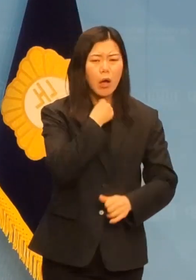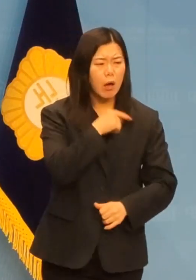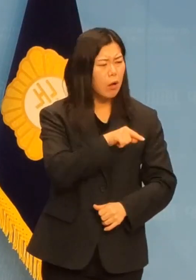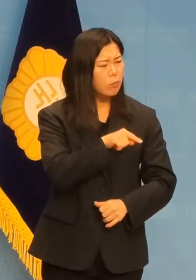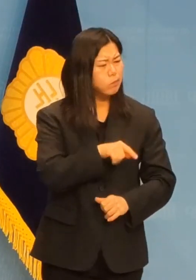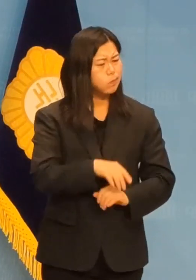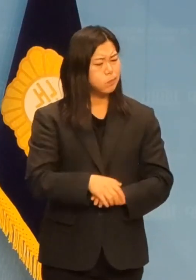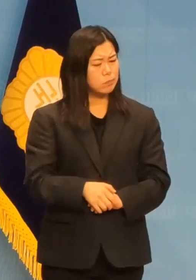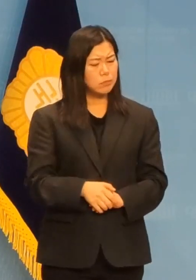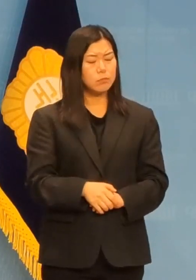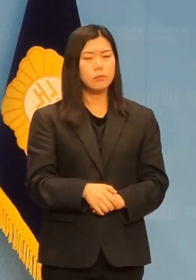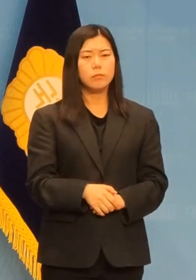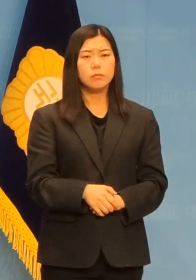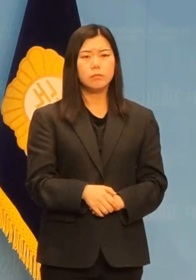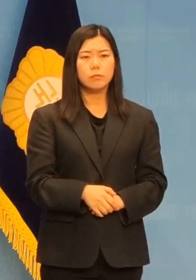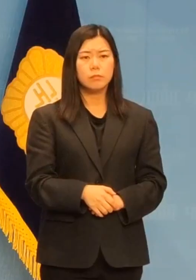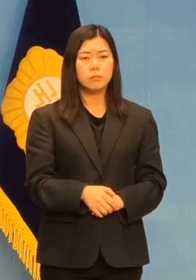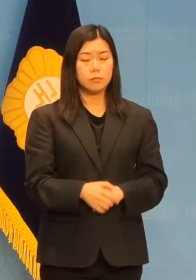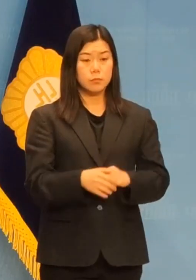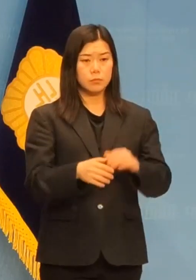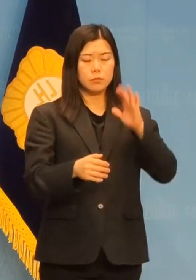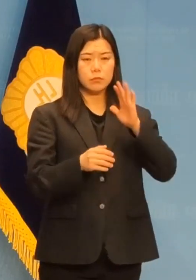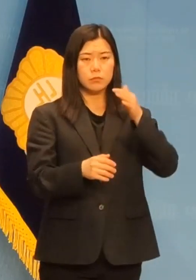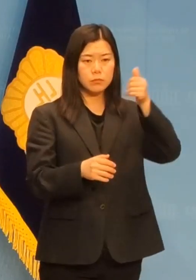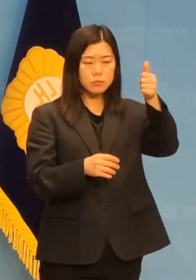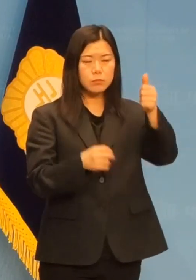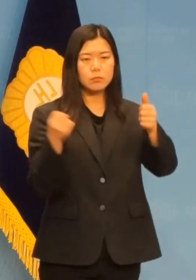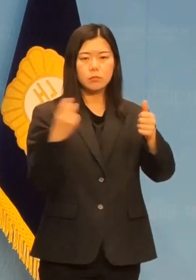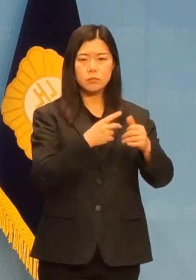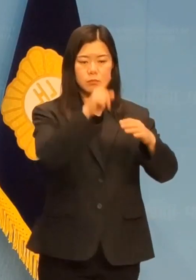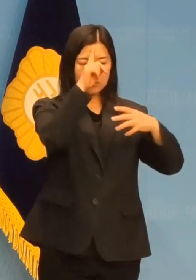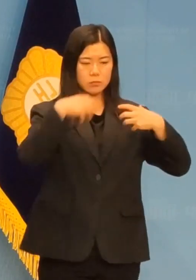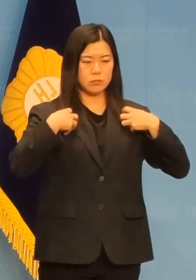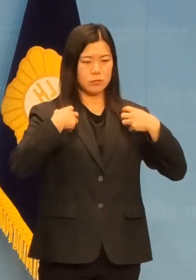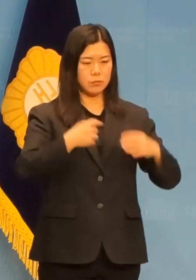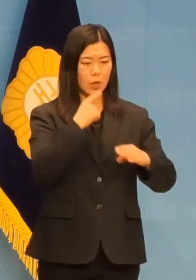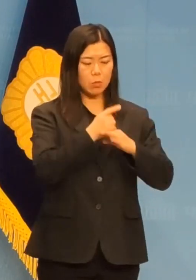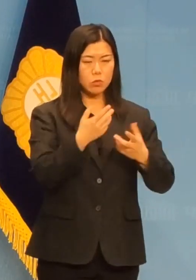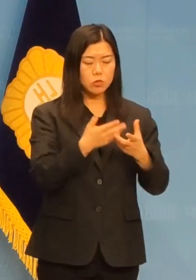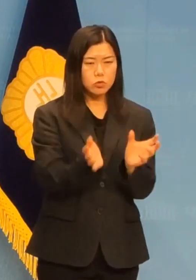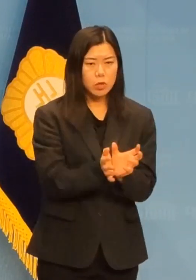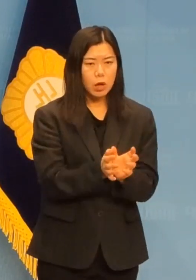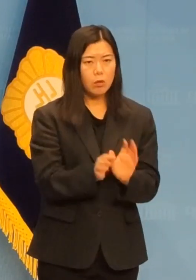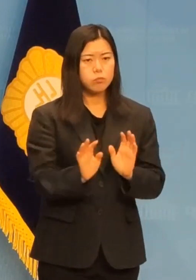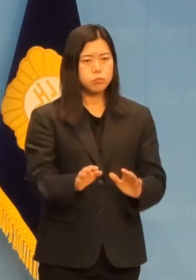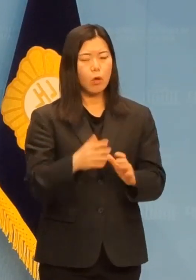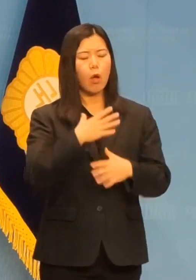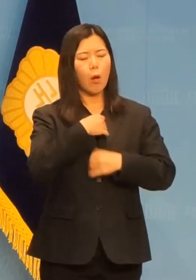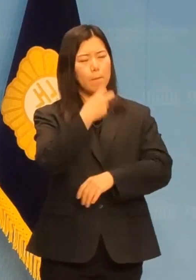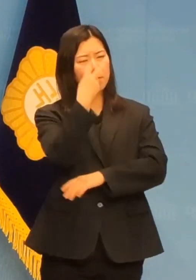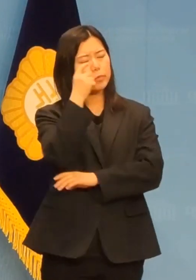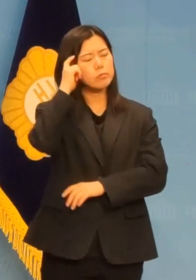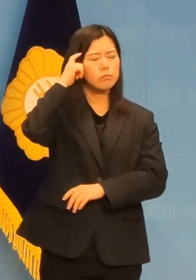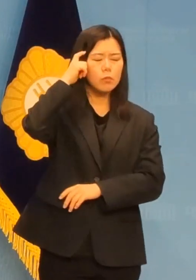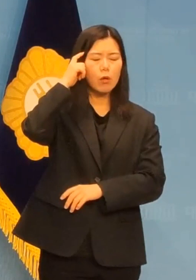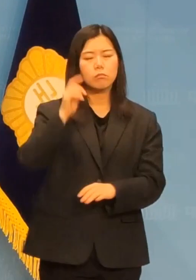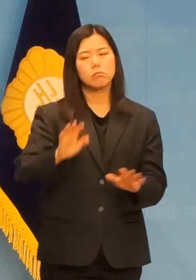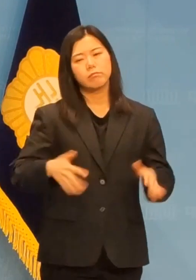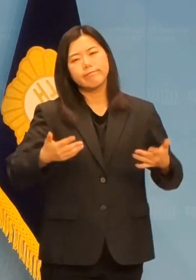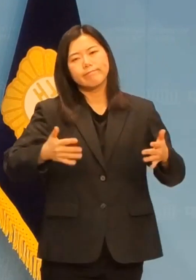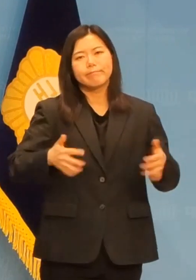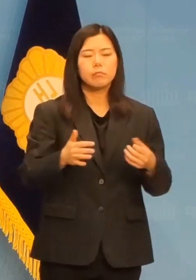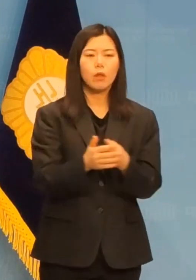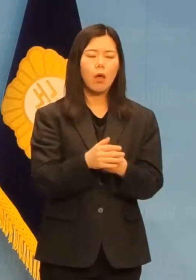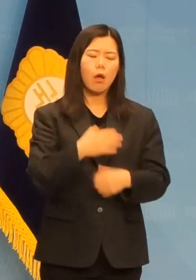행보입니다. 이재명 대통령과 정부, 민주당의 안일한 안보 인식과 행보가 깊은 우려를 낳고